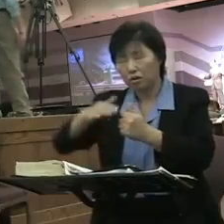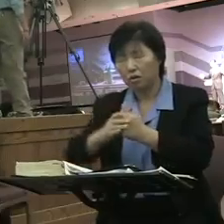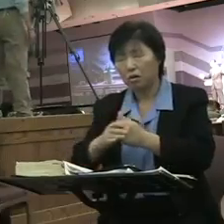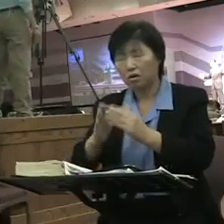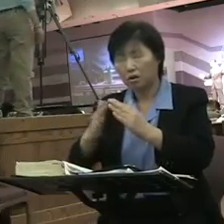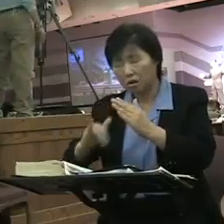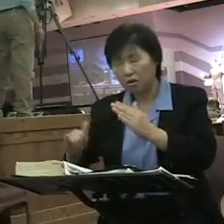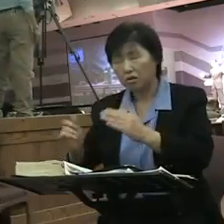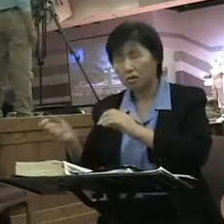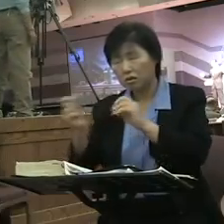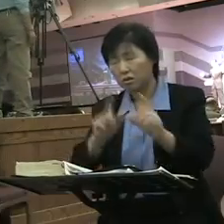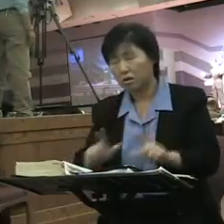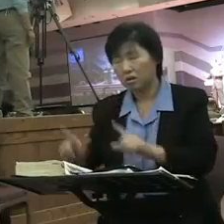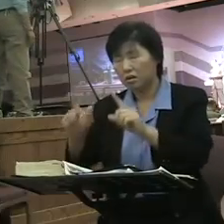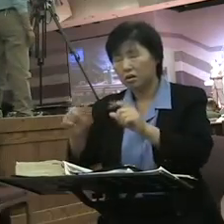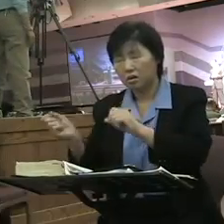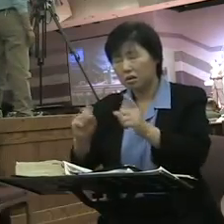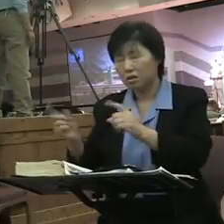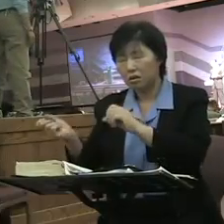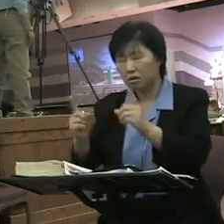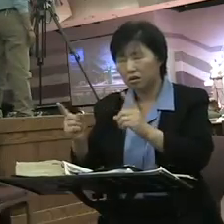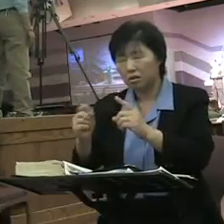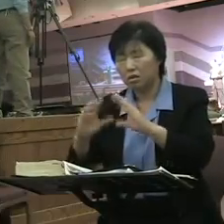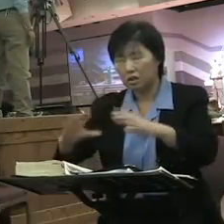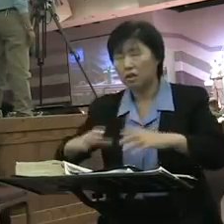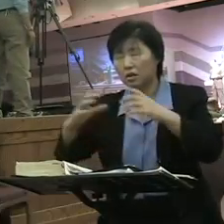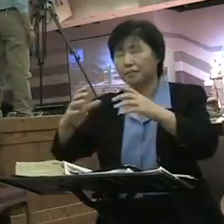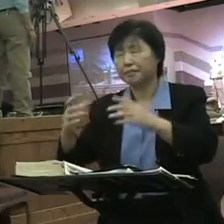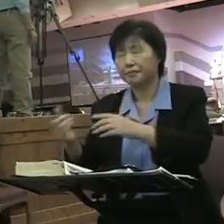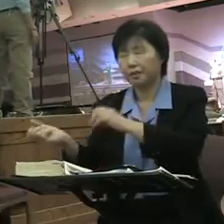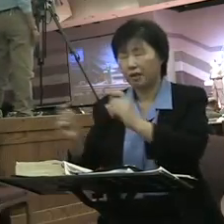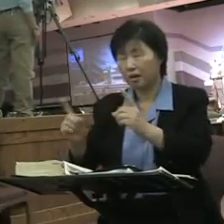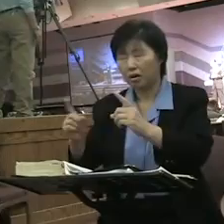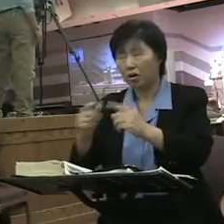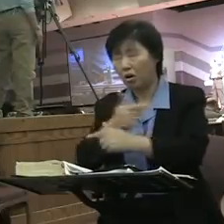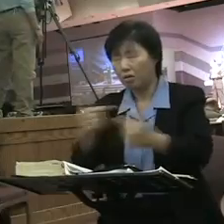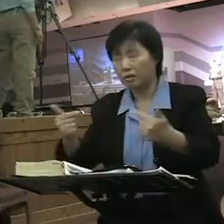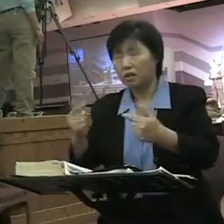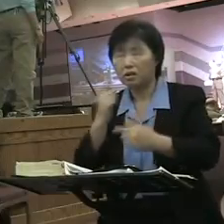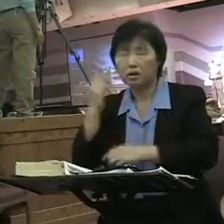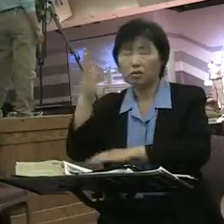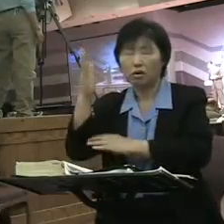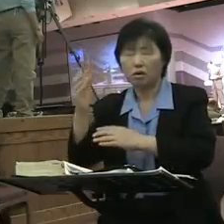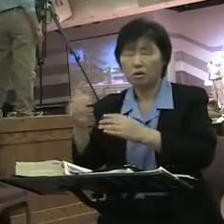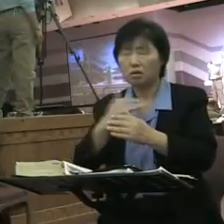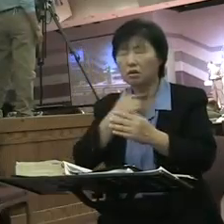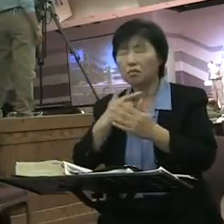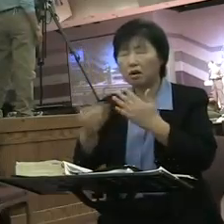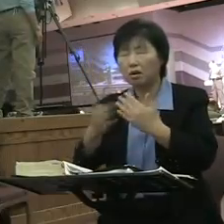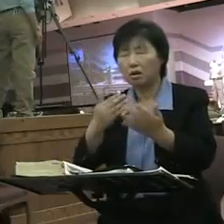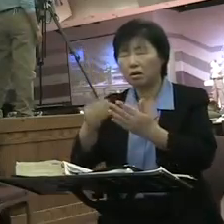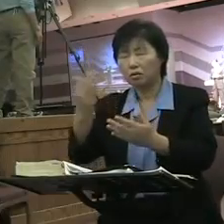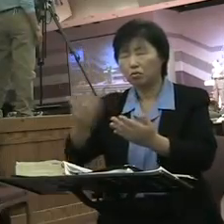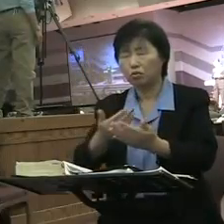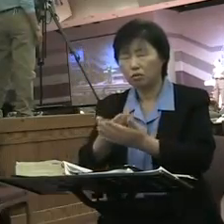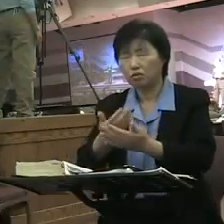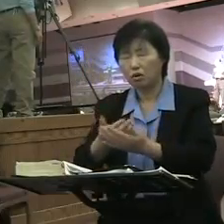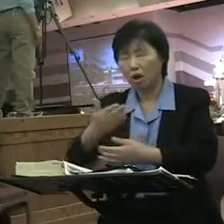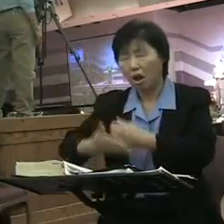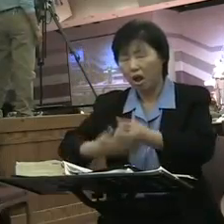가족들이 살고 한 나라가 살고 세계가 살 수 있는 엄청난 영광을 체험하게 하여 주시옵소서. 하나님,